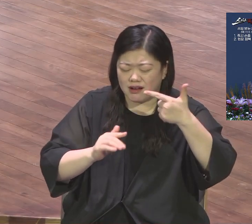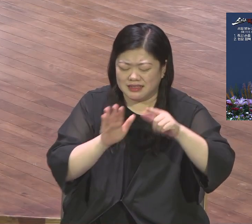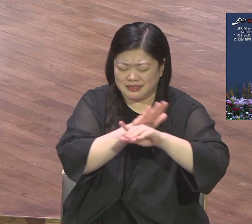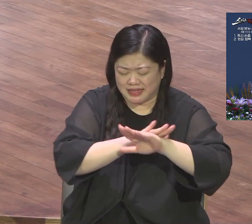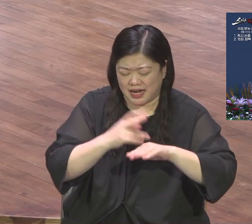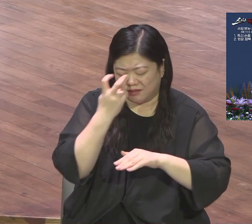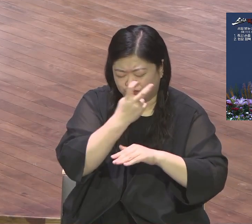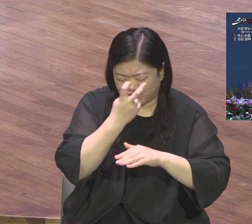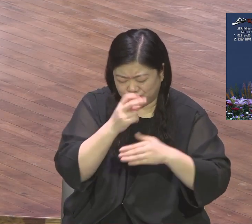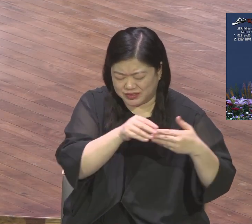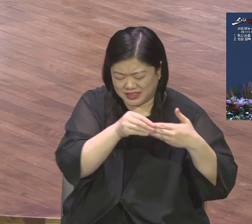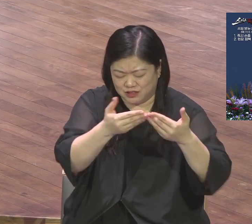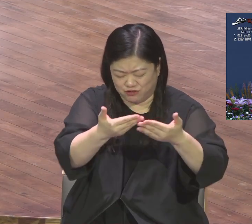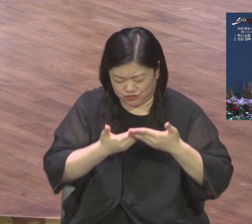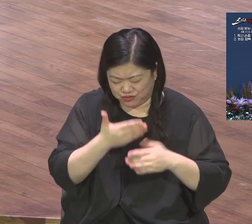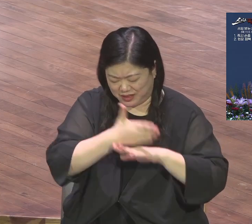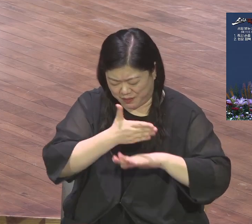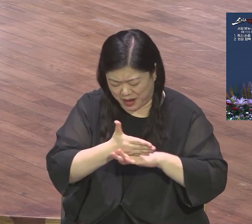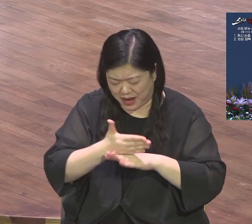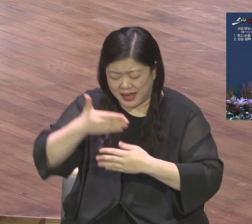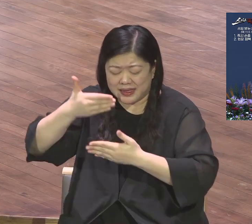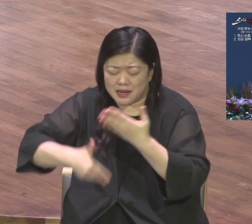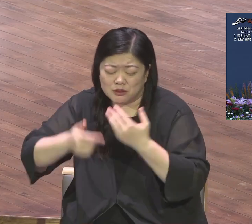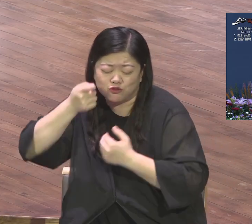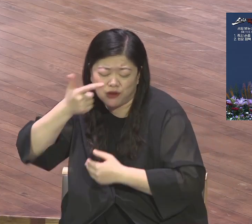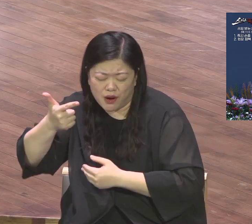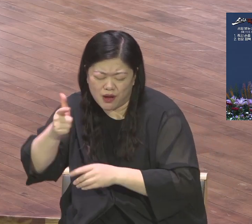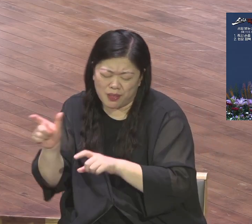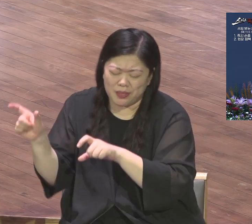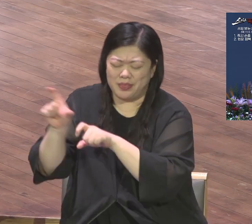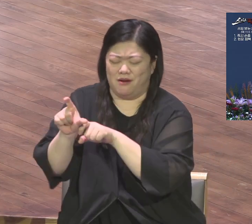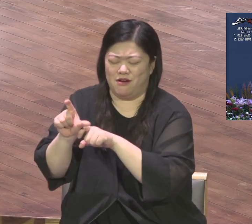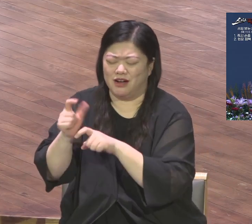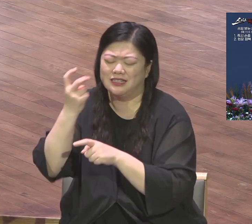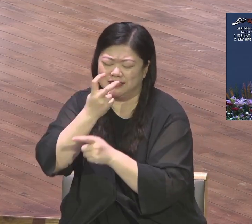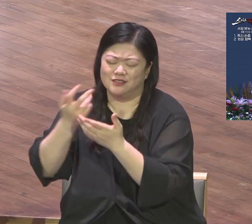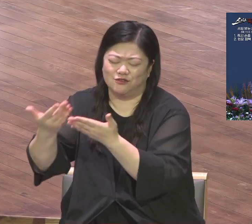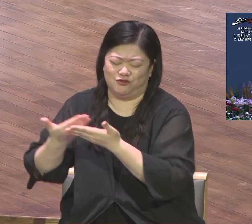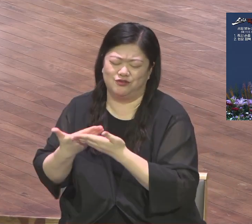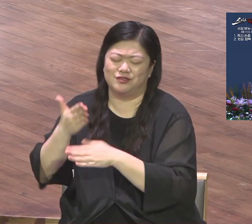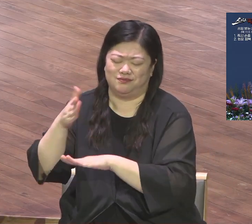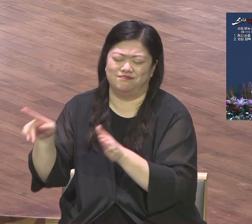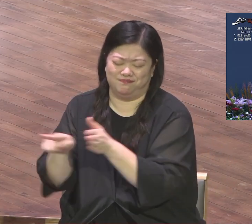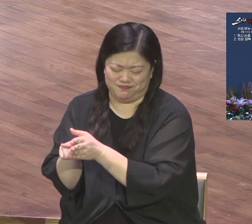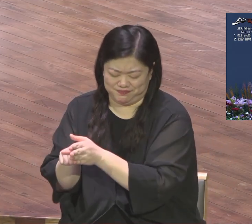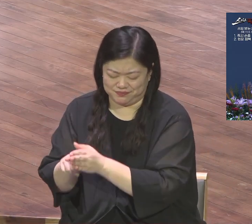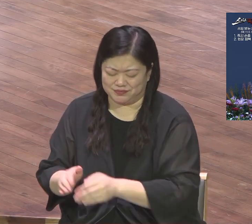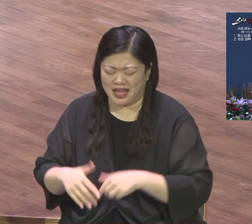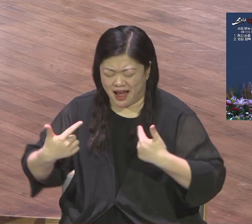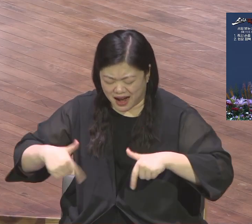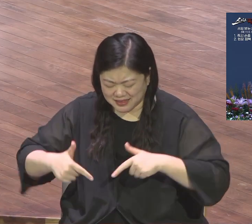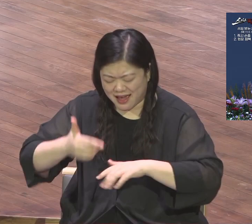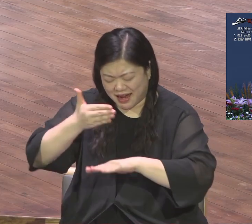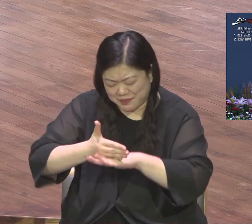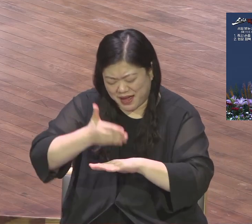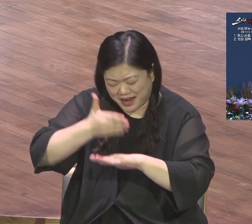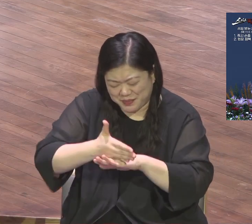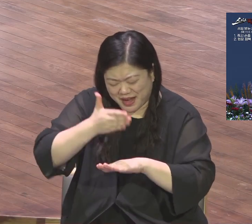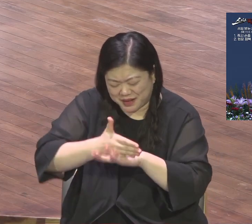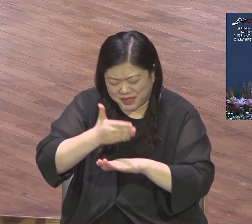은혜로 인도하실 줄로 믿습니다. 하나님께 주시는 직분을 따라 쓰임받는 은혜 감사하며 날마다 감사